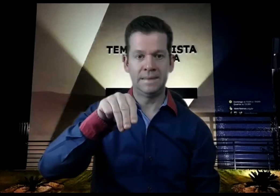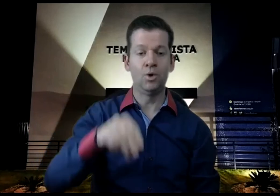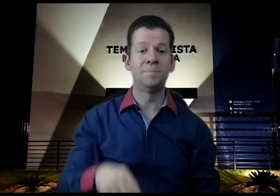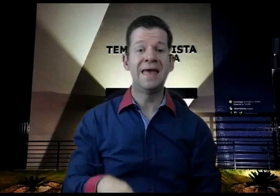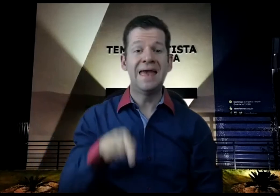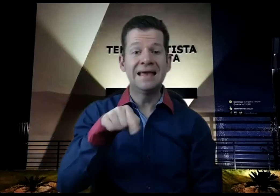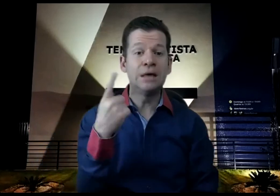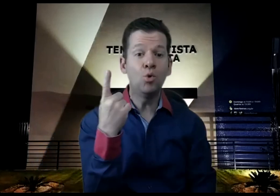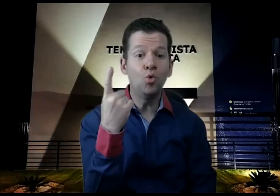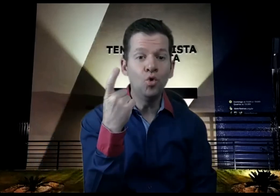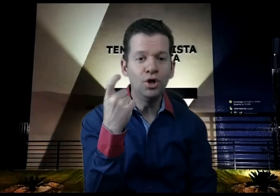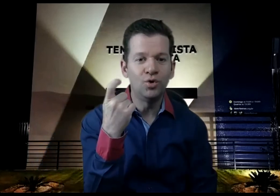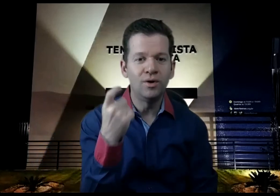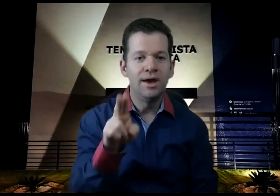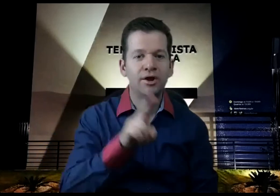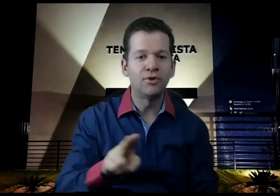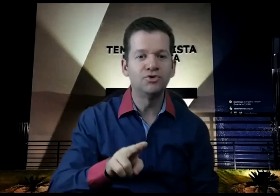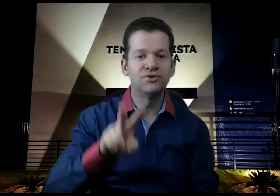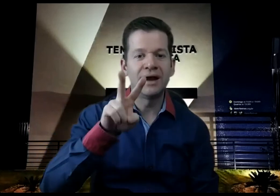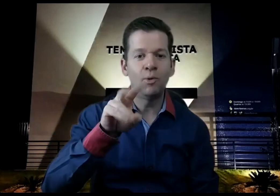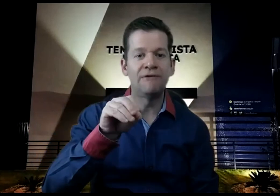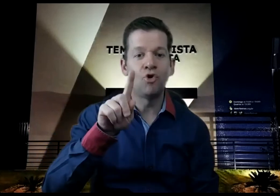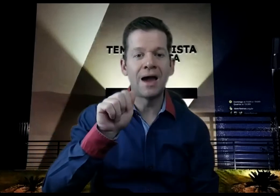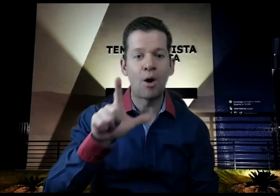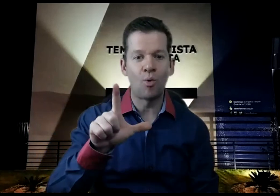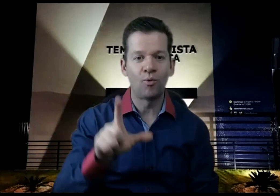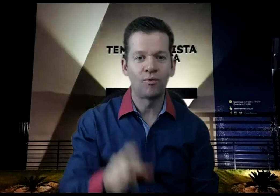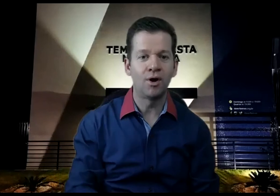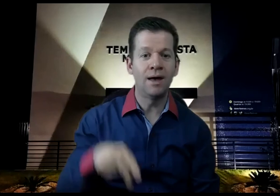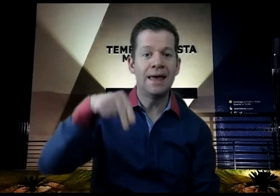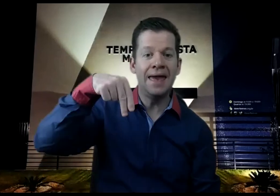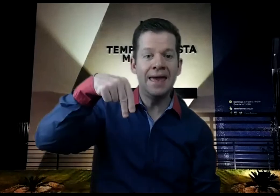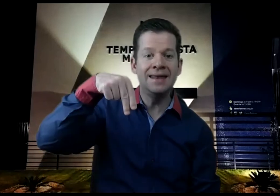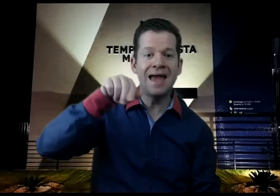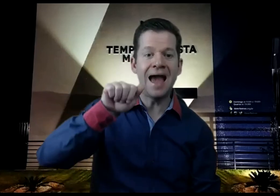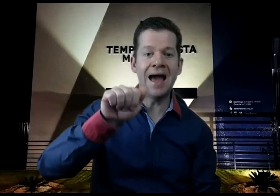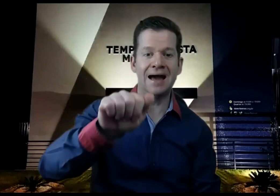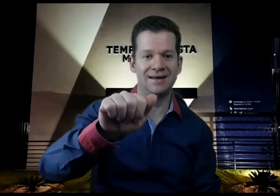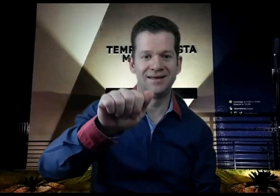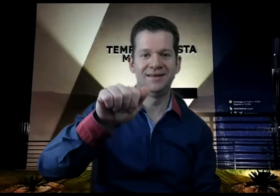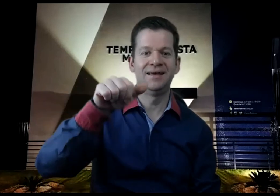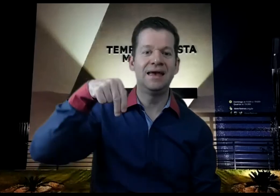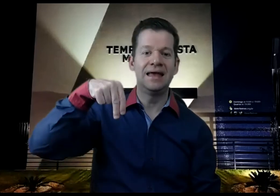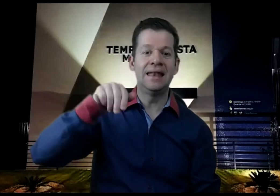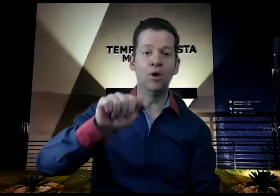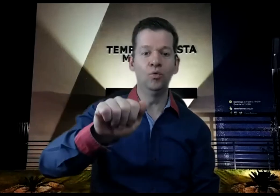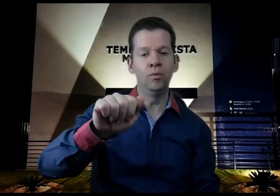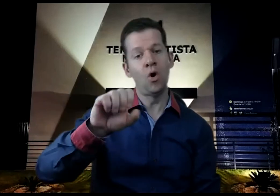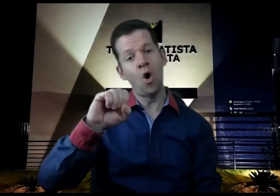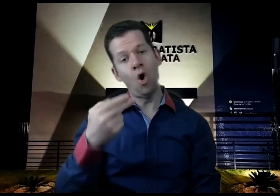Naum. Esse é o único. Nós vamos usar uma vogal. N-A. Naum. Ou